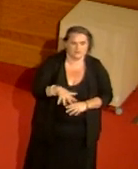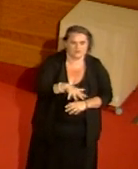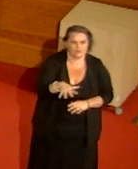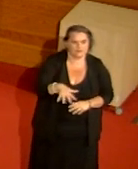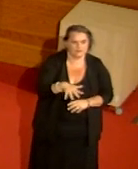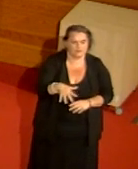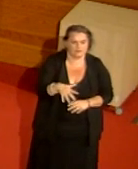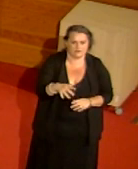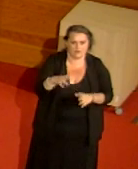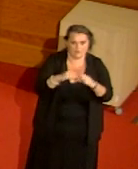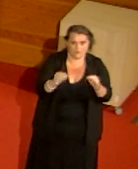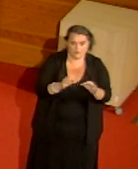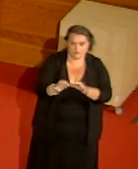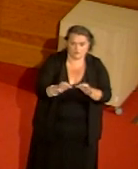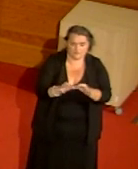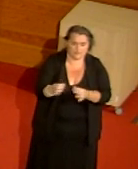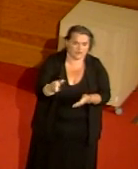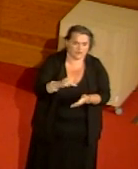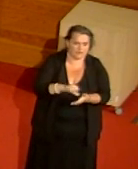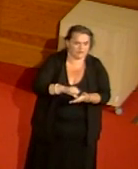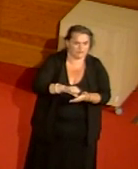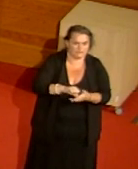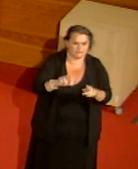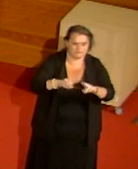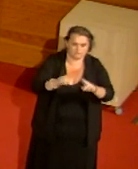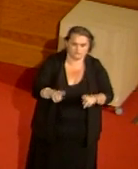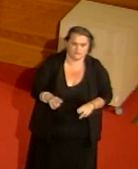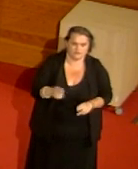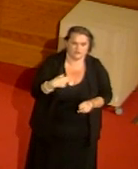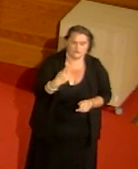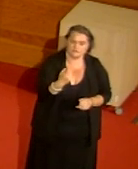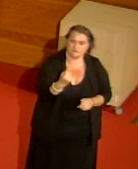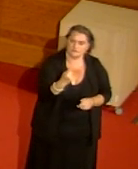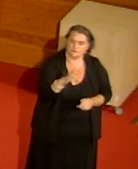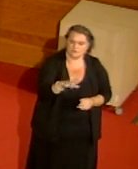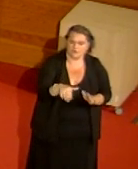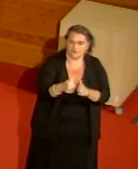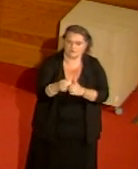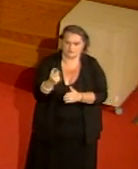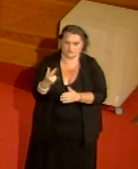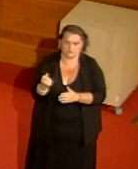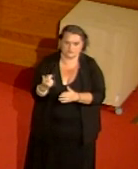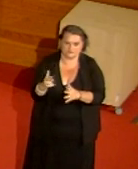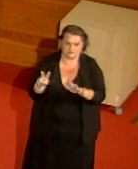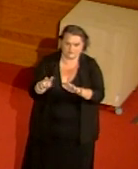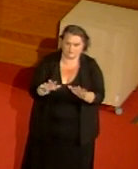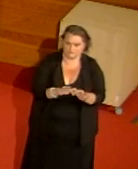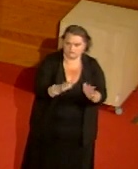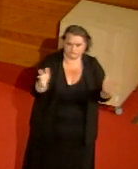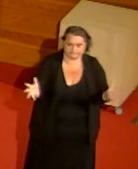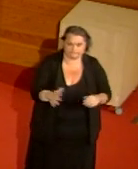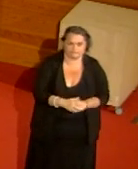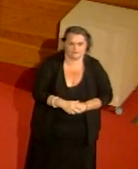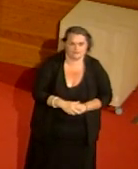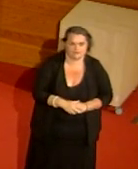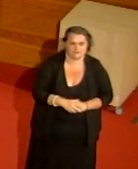informazio eta komunikazio centro nacionale 2002 200 eta c teolog espo fundan